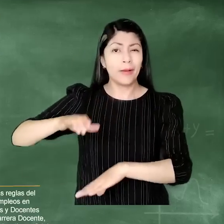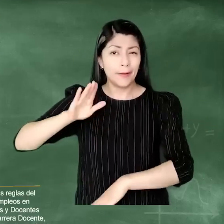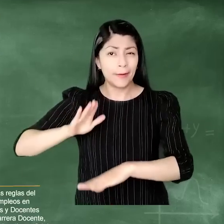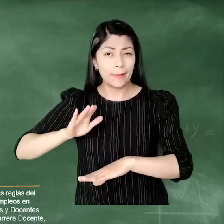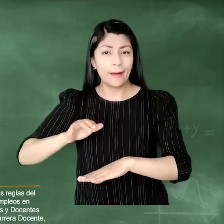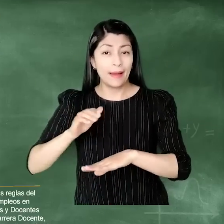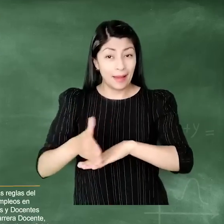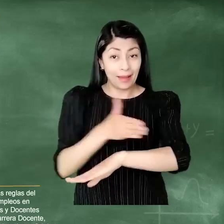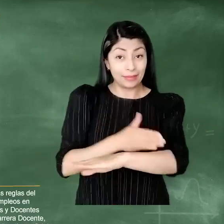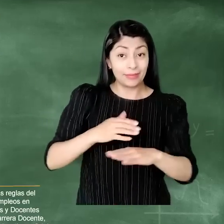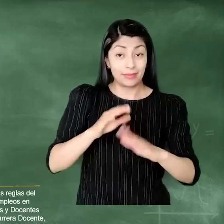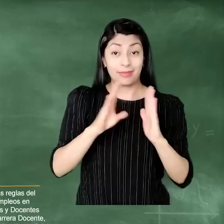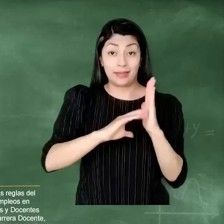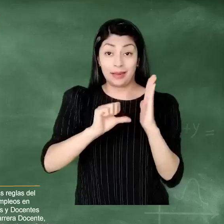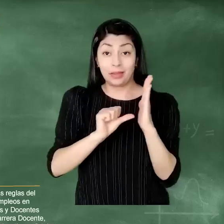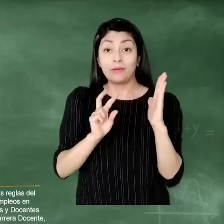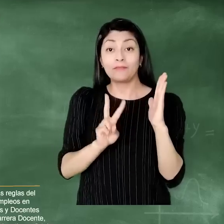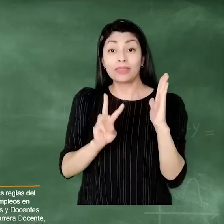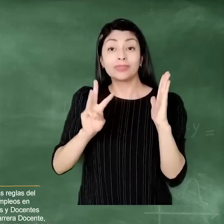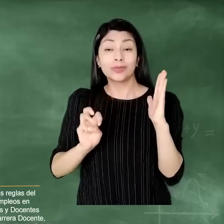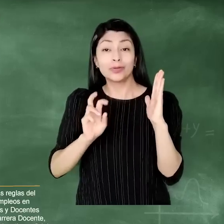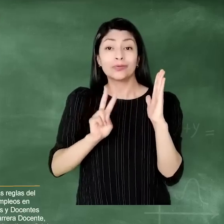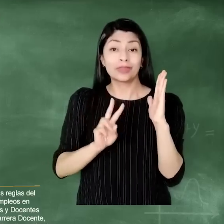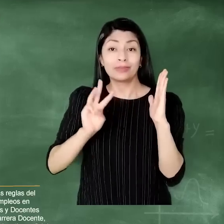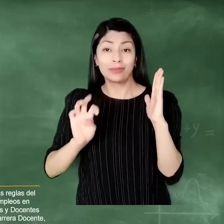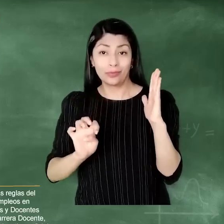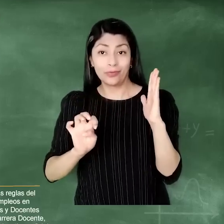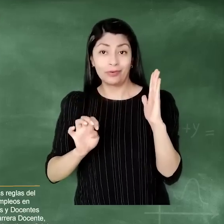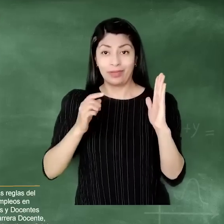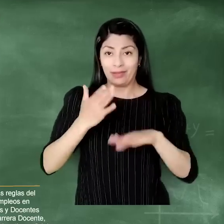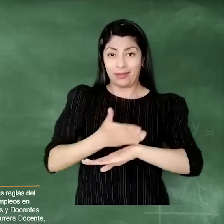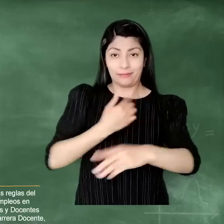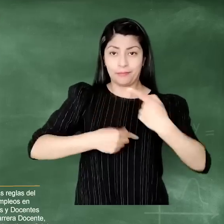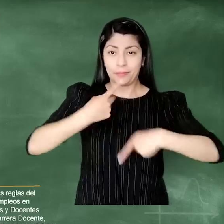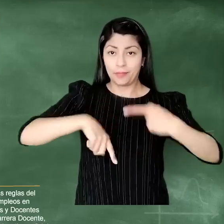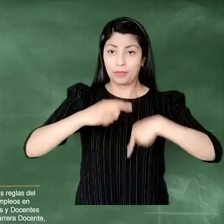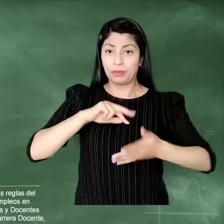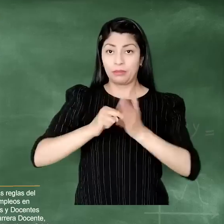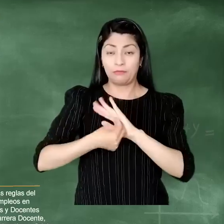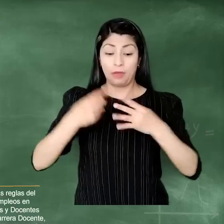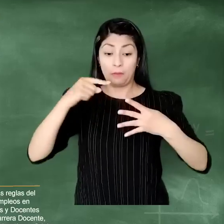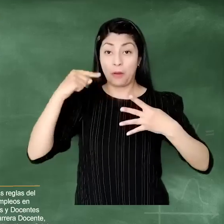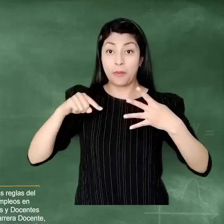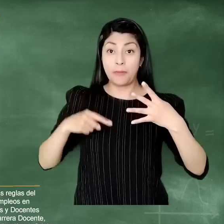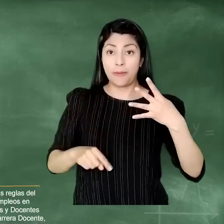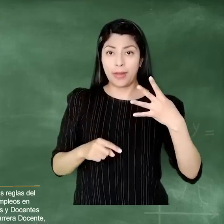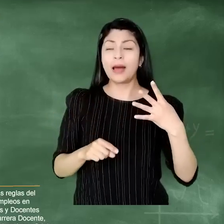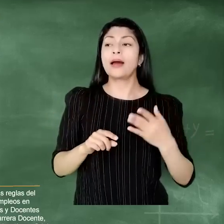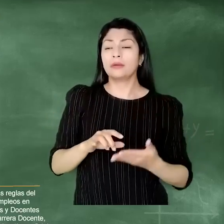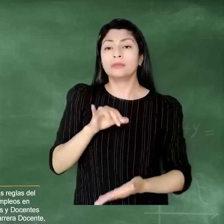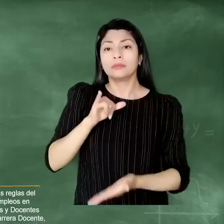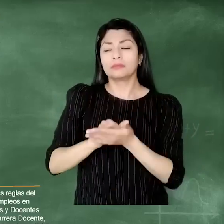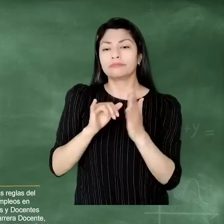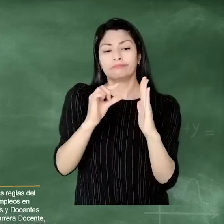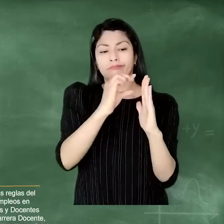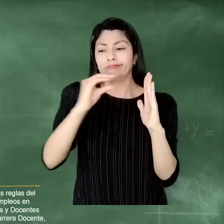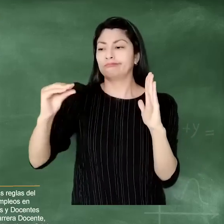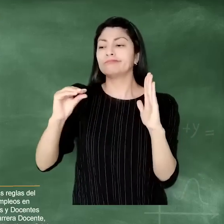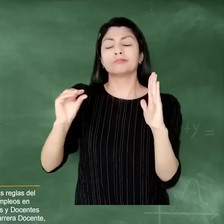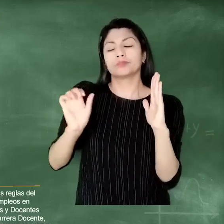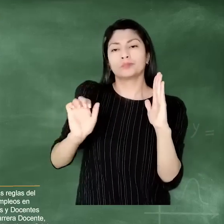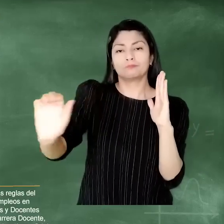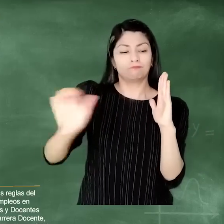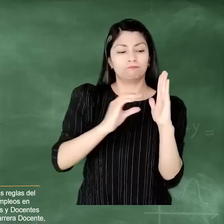con fundamento en lo señalado en los artículos 28 y 29 del presente acuerdo, sin que deba emitirse otro